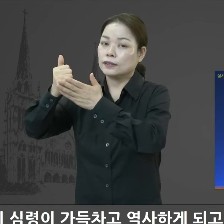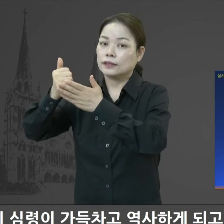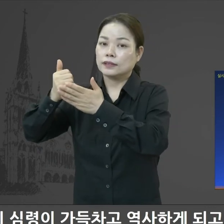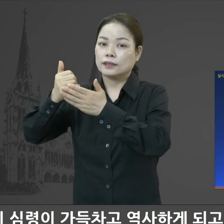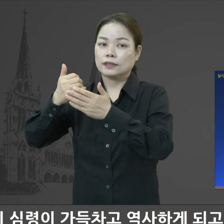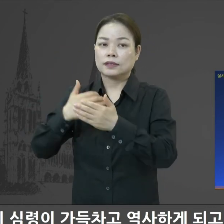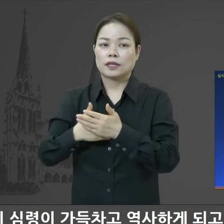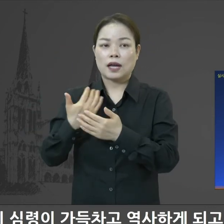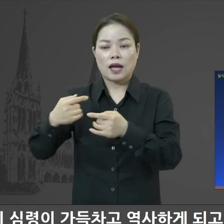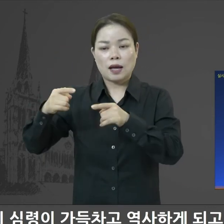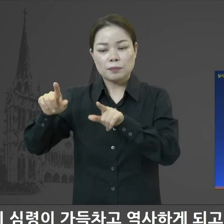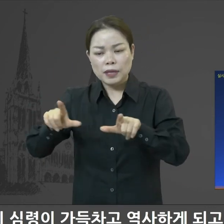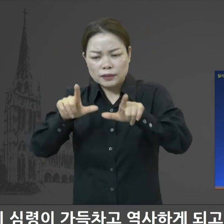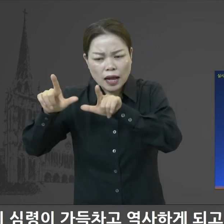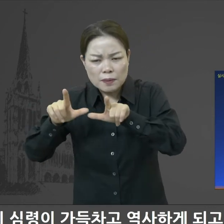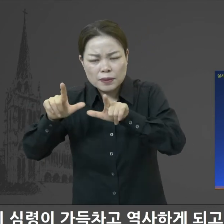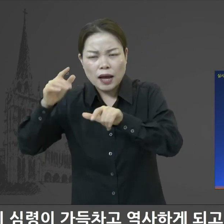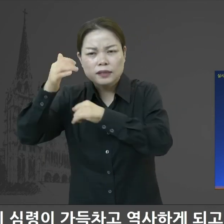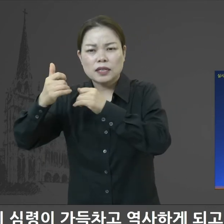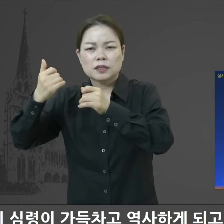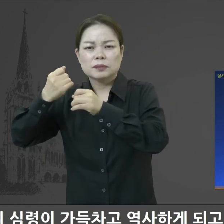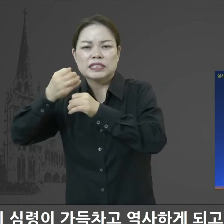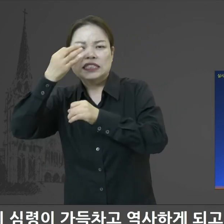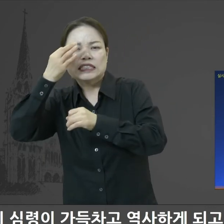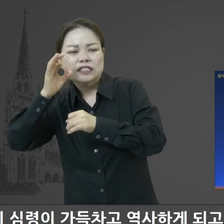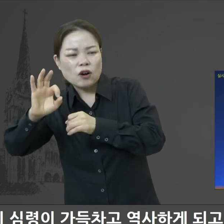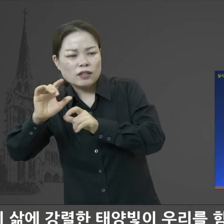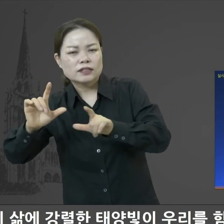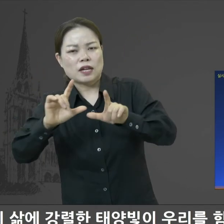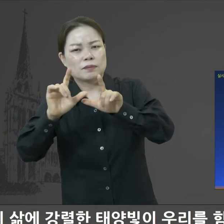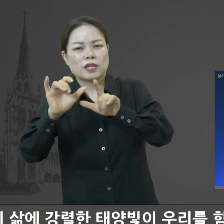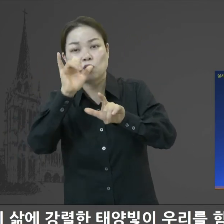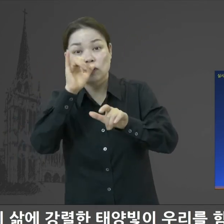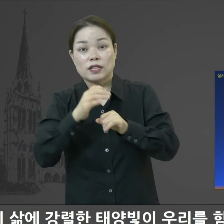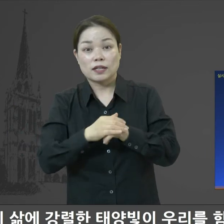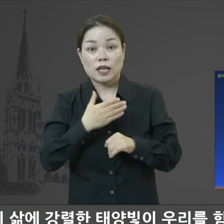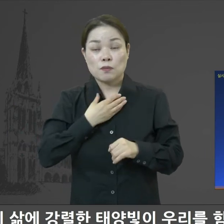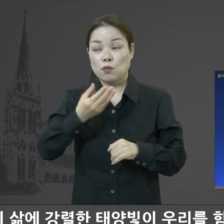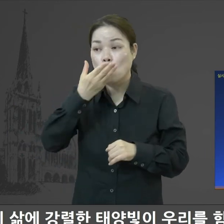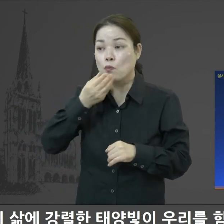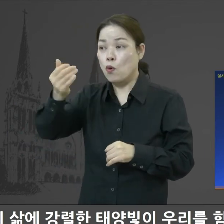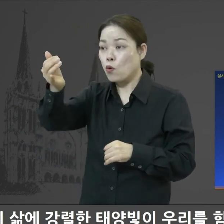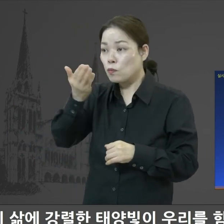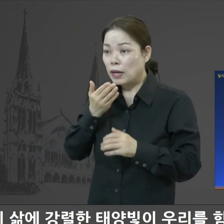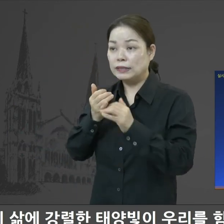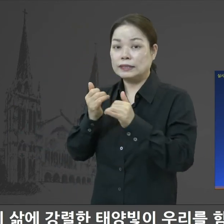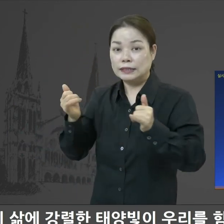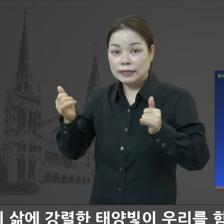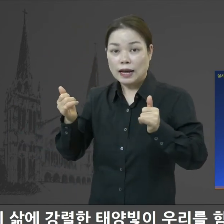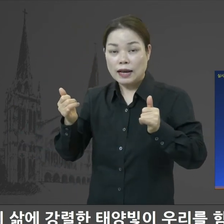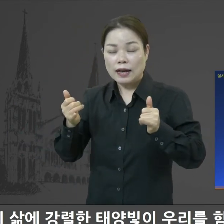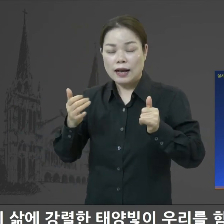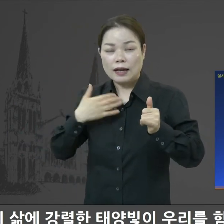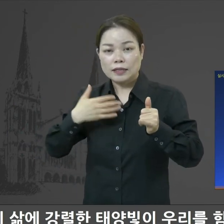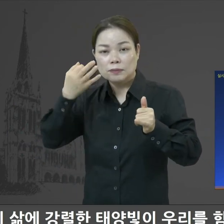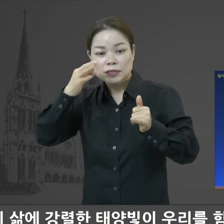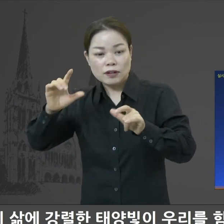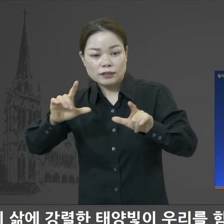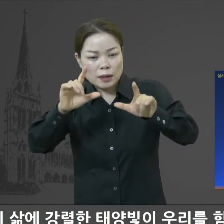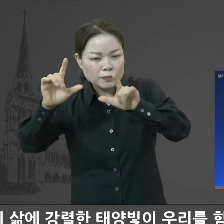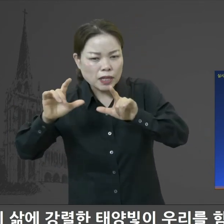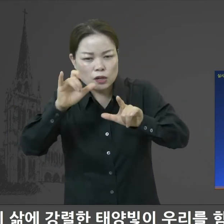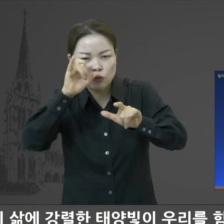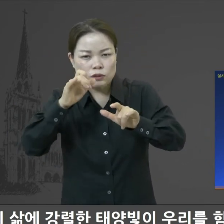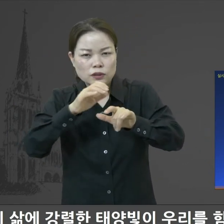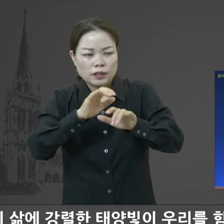길을 걸어가고 있다. 나는 복받은 자이다. 하나님이 인정하는 길을 걸어가고 있다. 내가